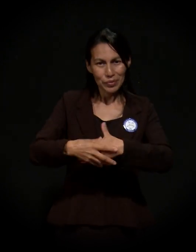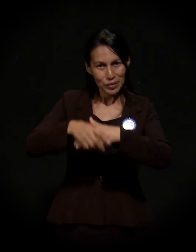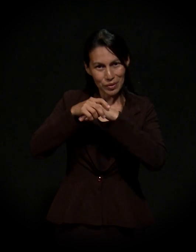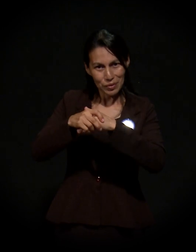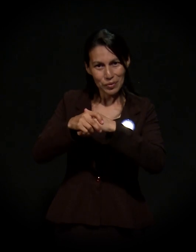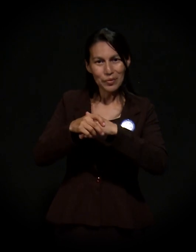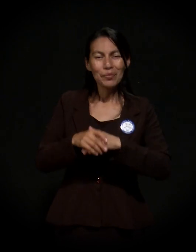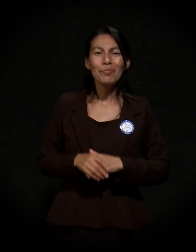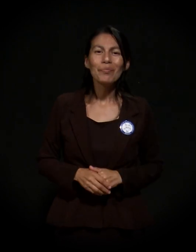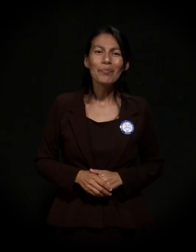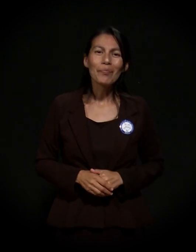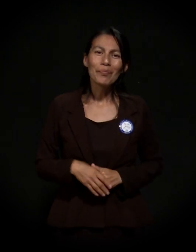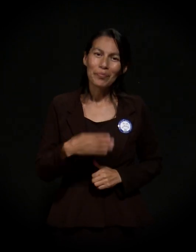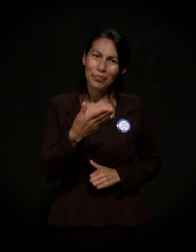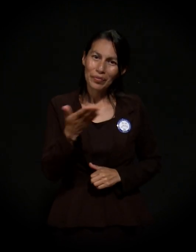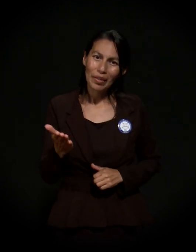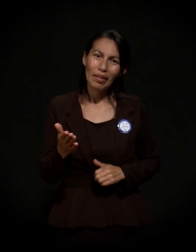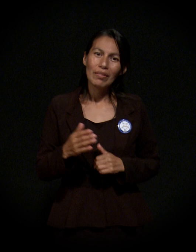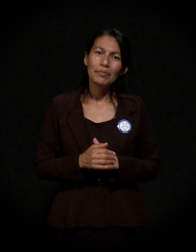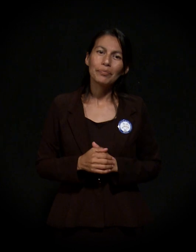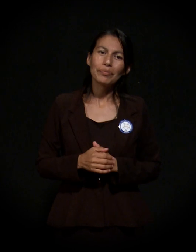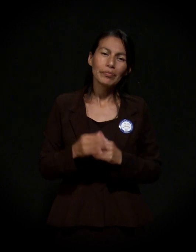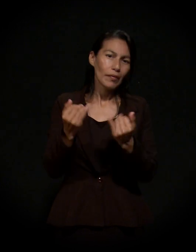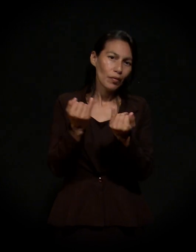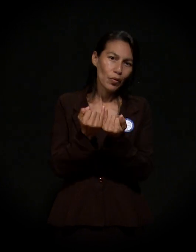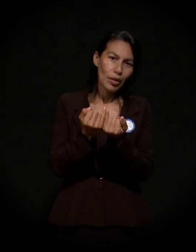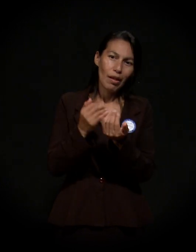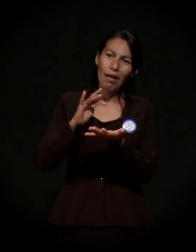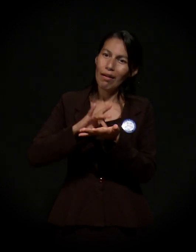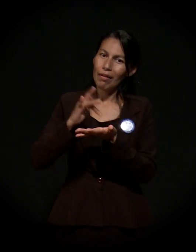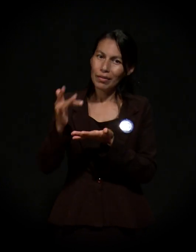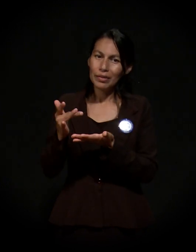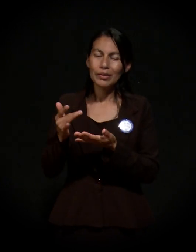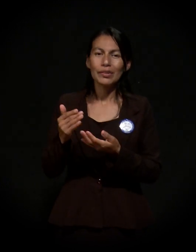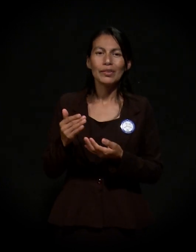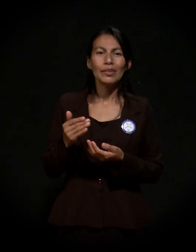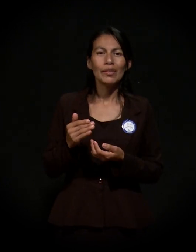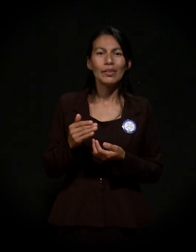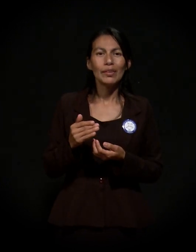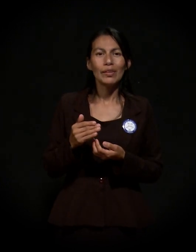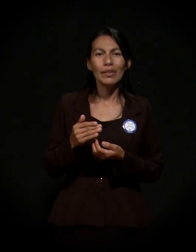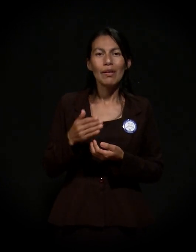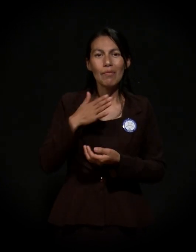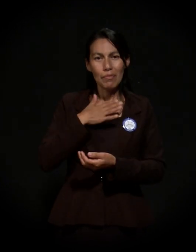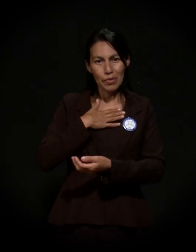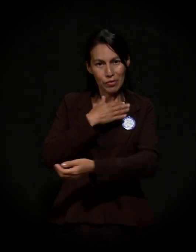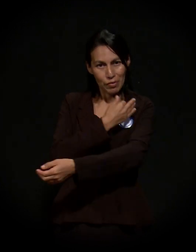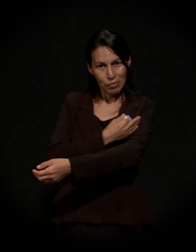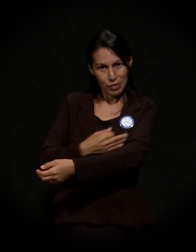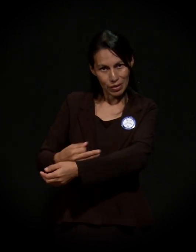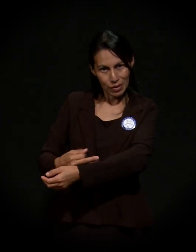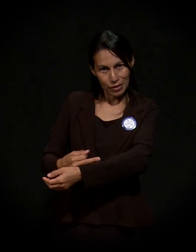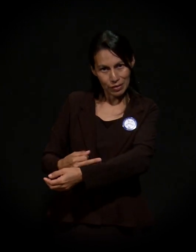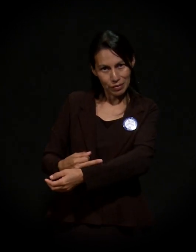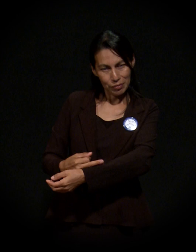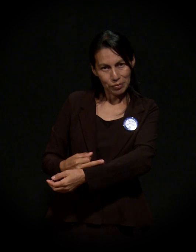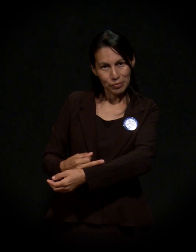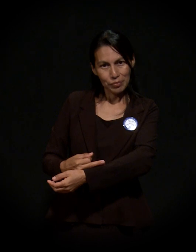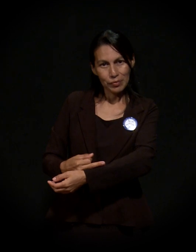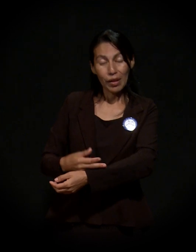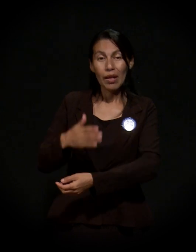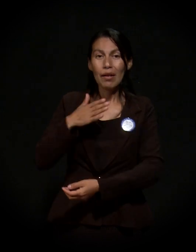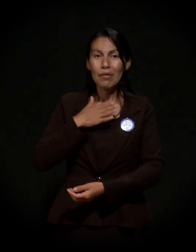ellos. También agradezco delante de ustedes por la recuperación de mi